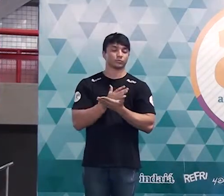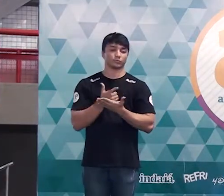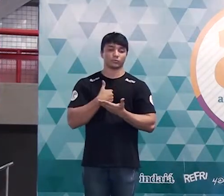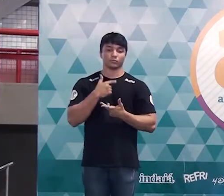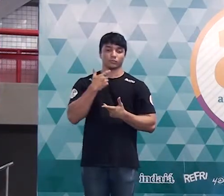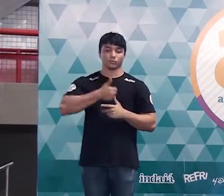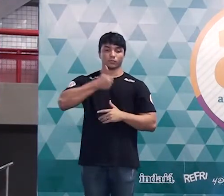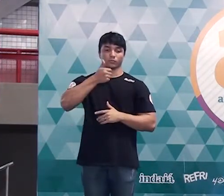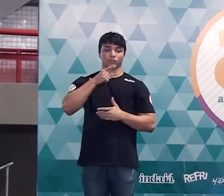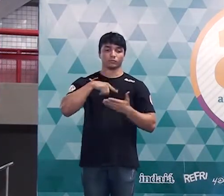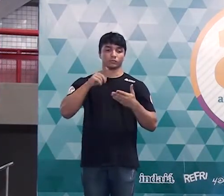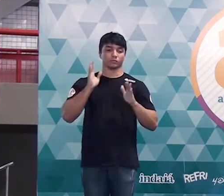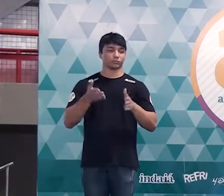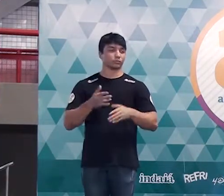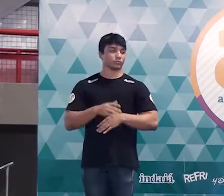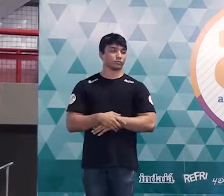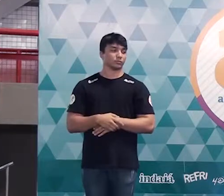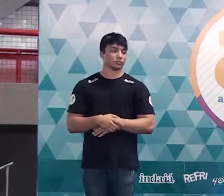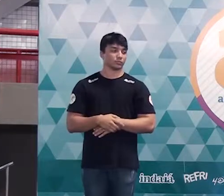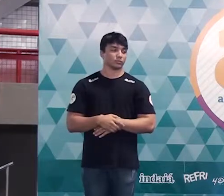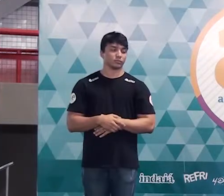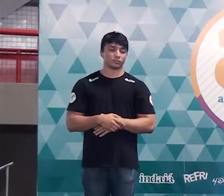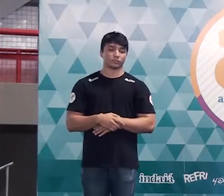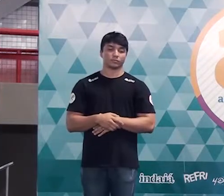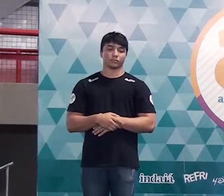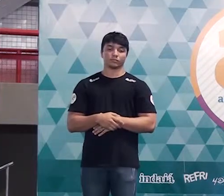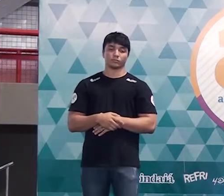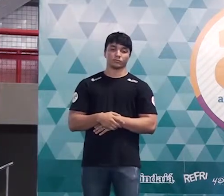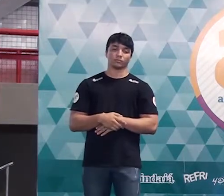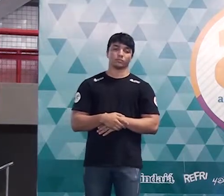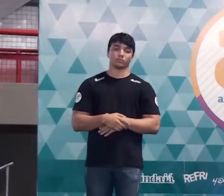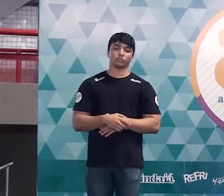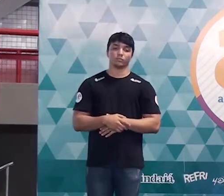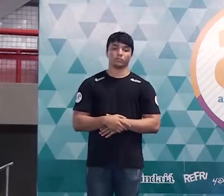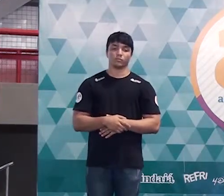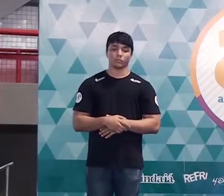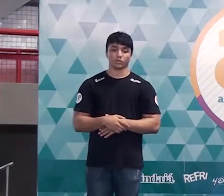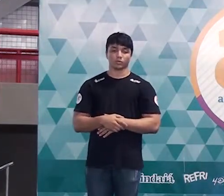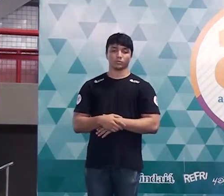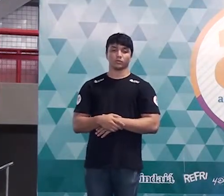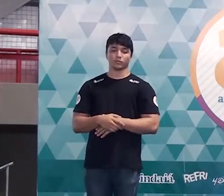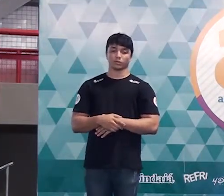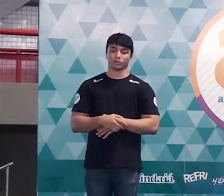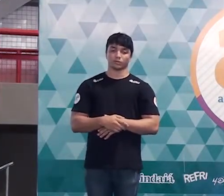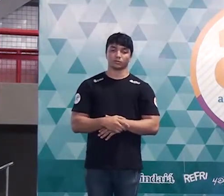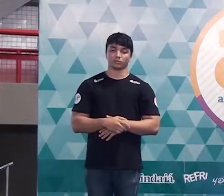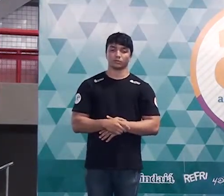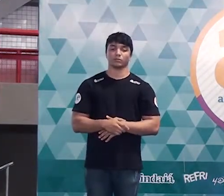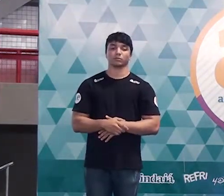primeira a gente já corrigiu. Vamos para a segunda. Tem um bocado de perguntinha aqui, olha, já se der